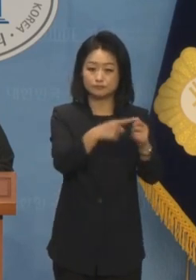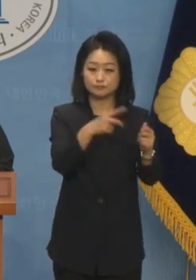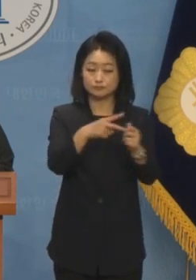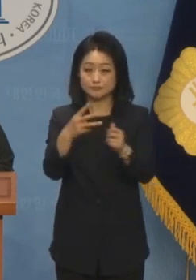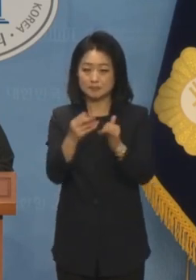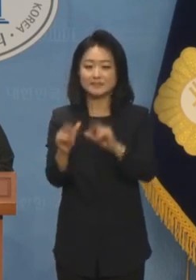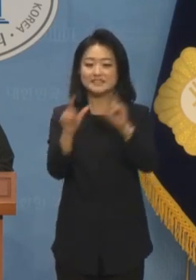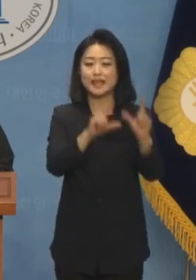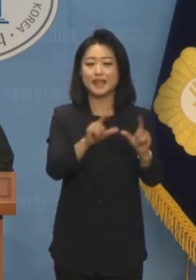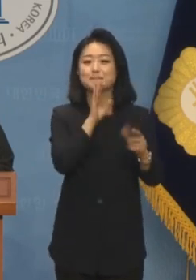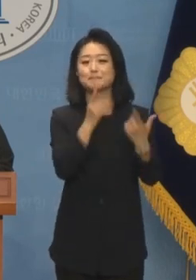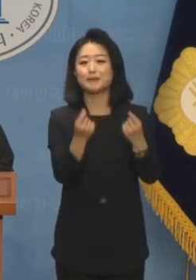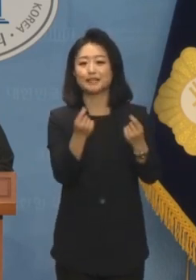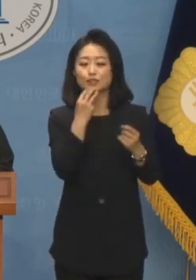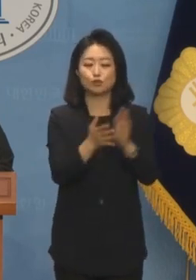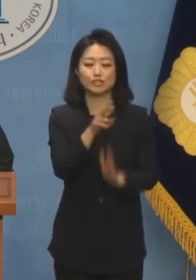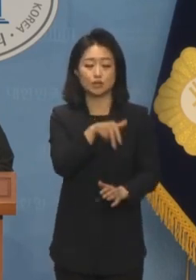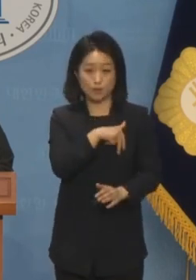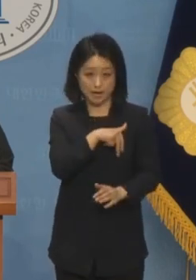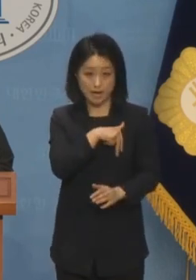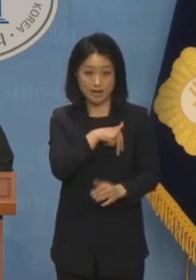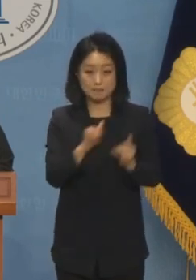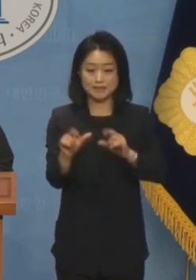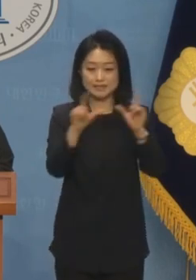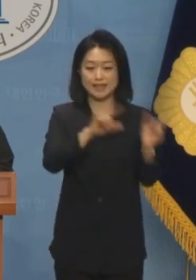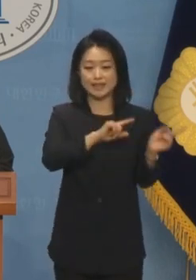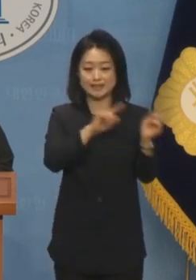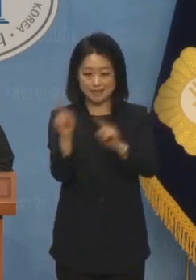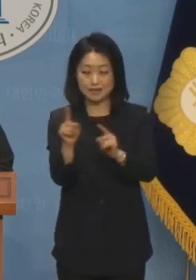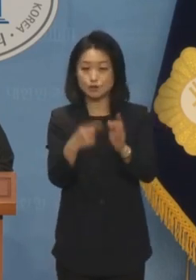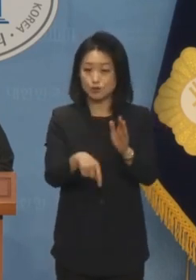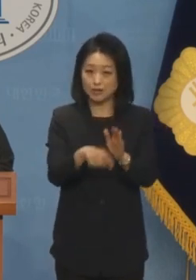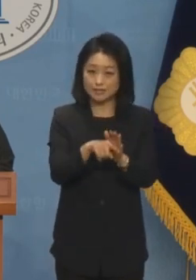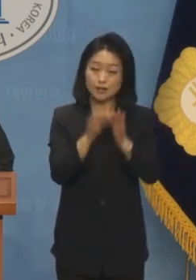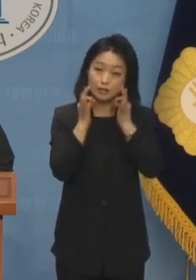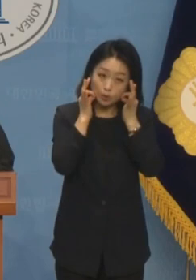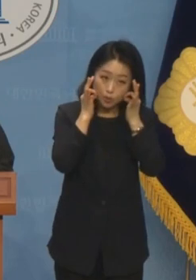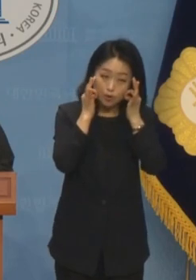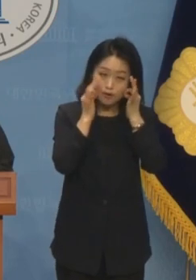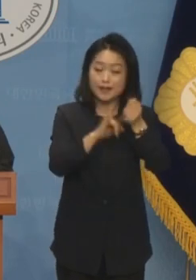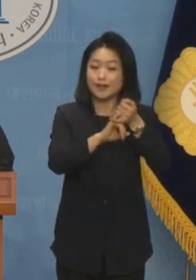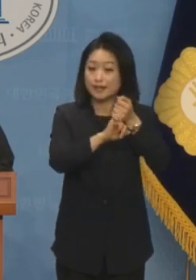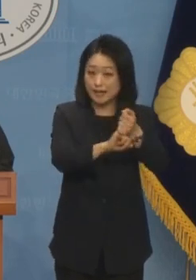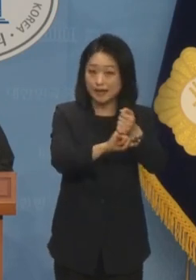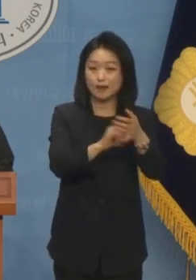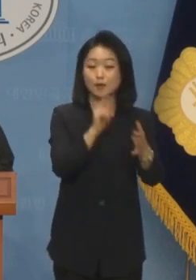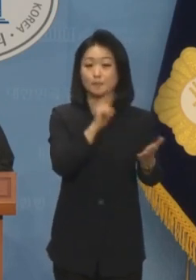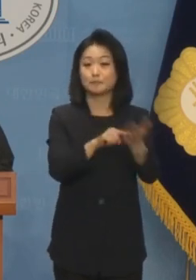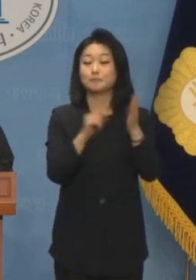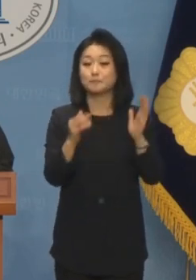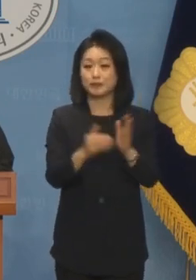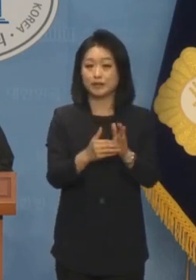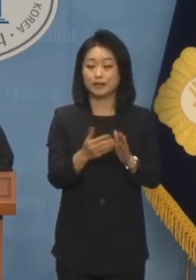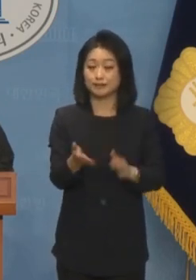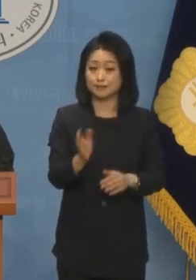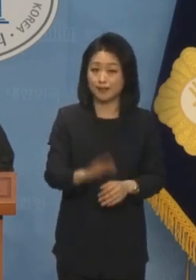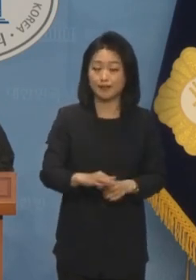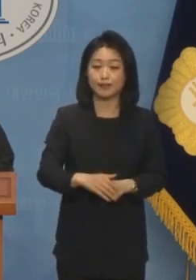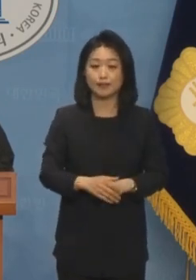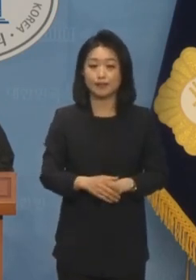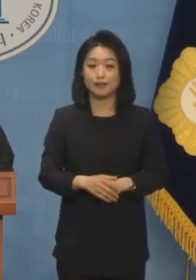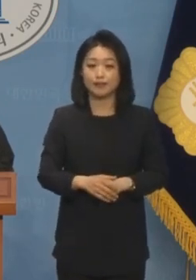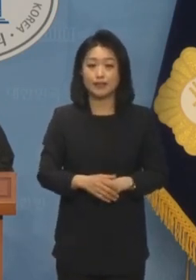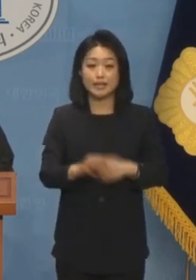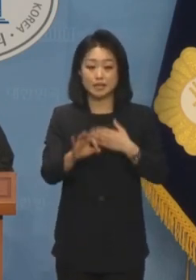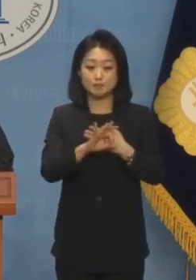셋째도 민생이라며 서울시의회가 민생을 살피는데 최선을 다할 것이라고 밝혔지만